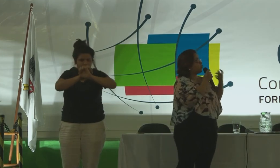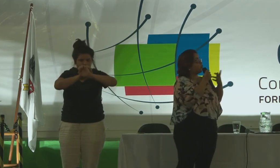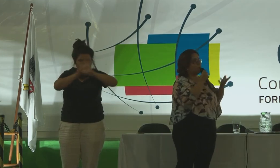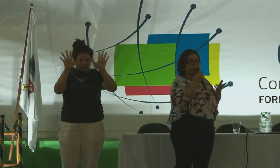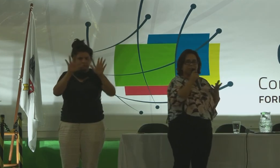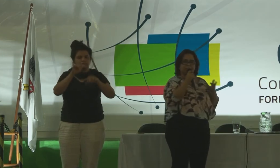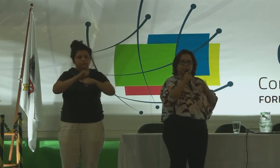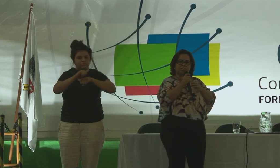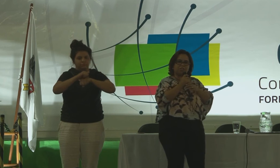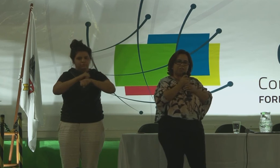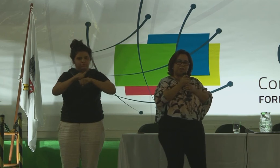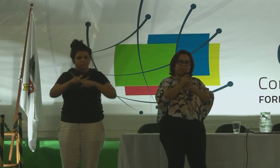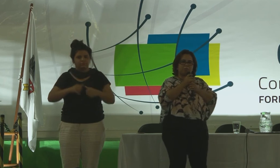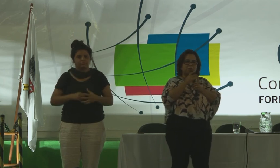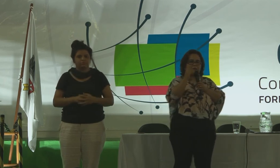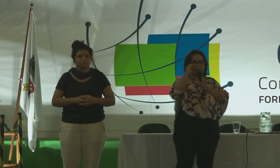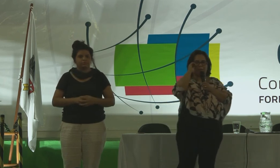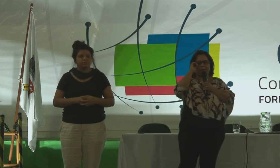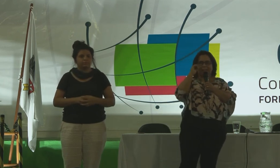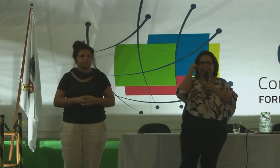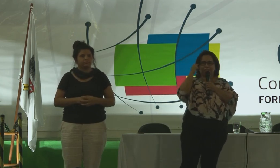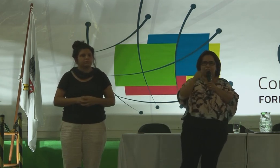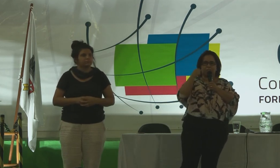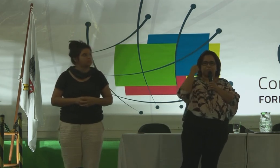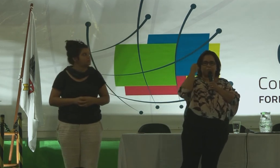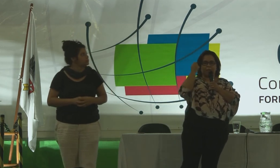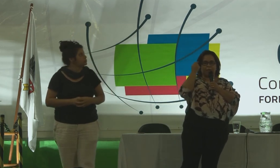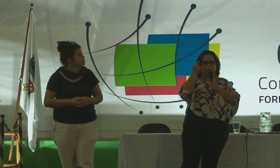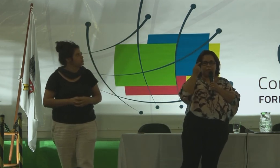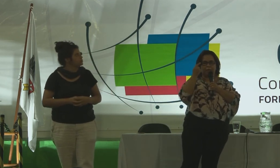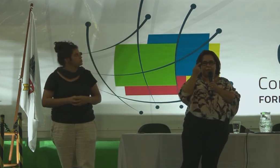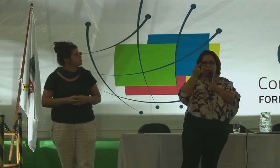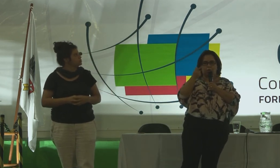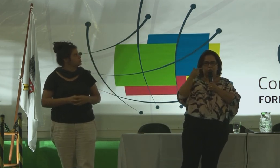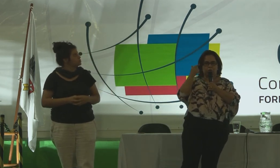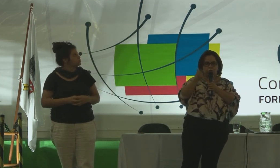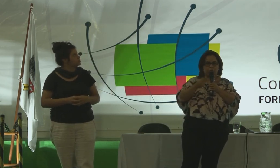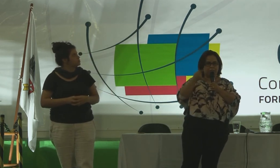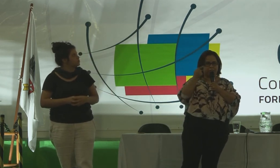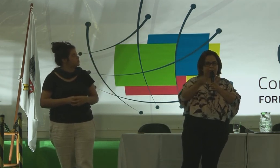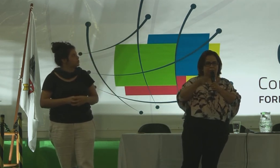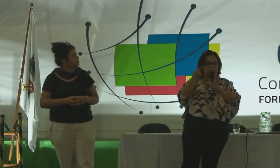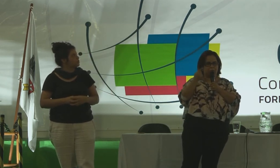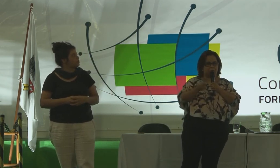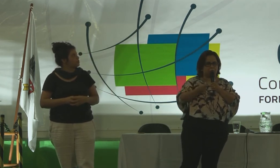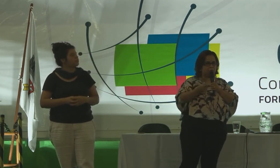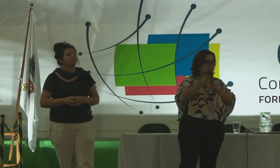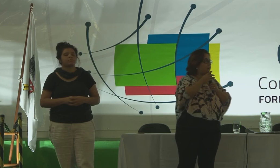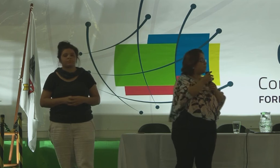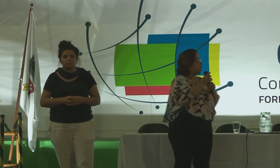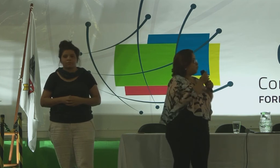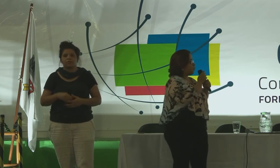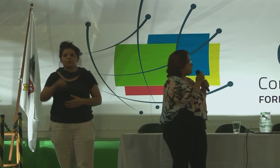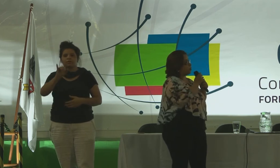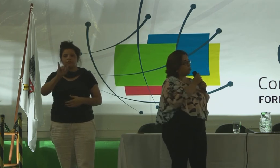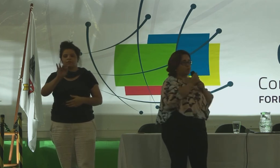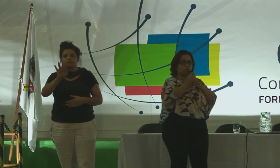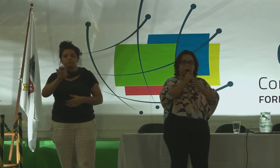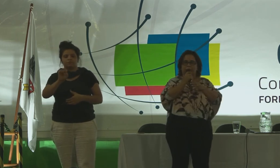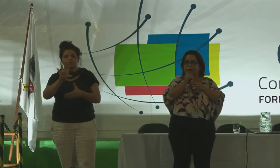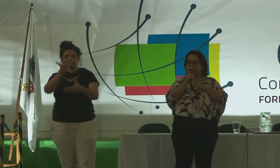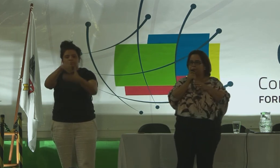Então, ações continuadas que a gente tem feito para que a gente continue esse trabalho de inclusão